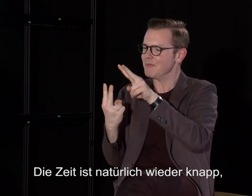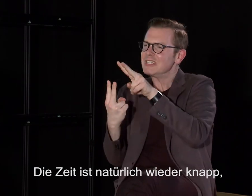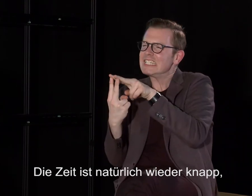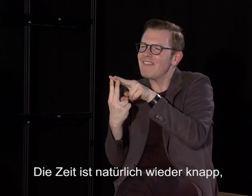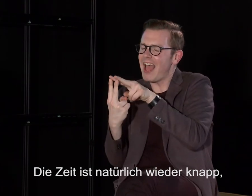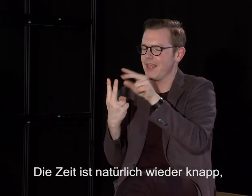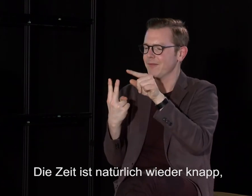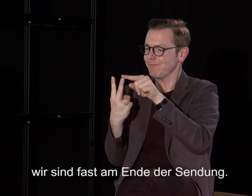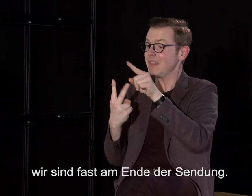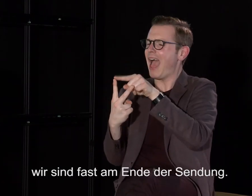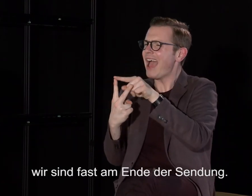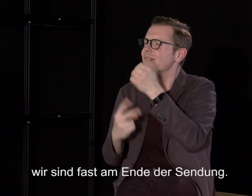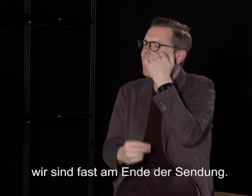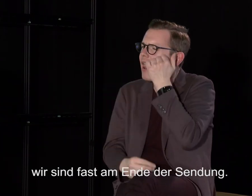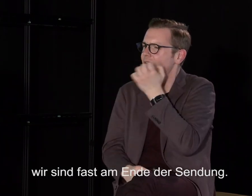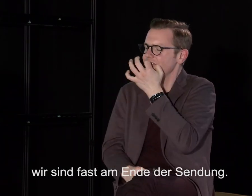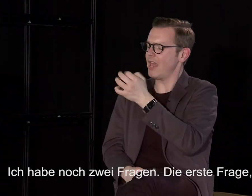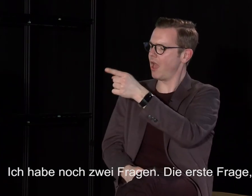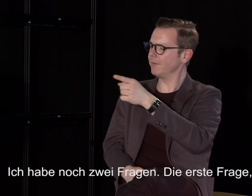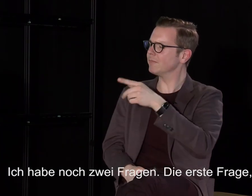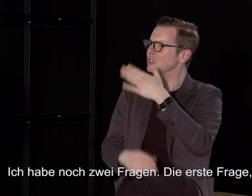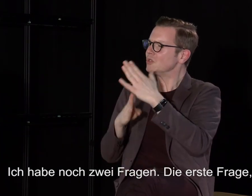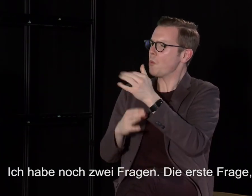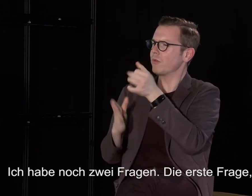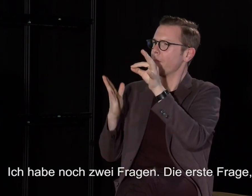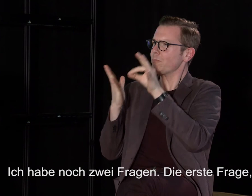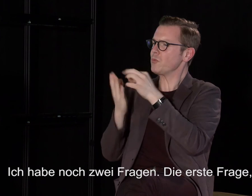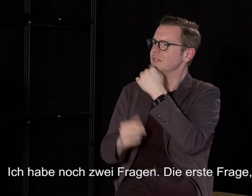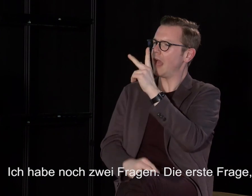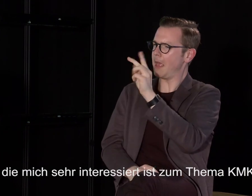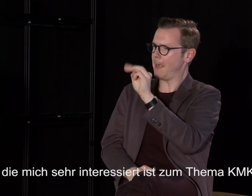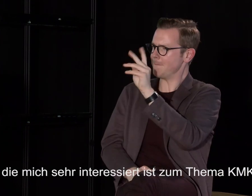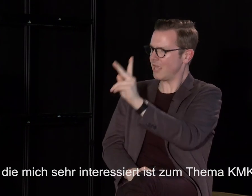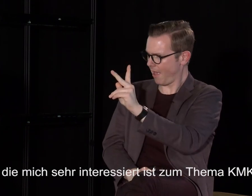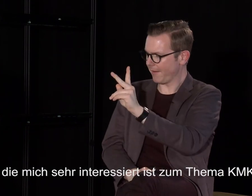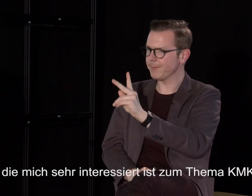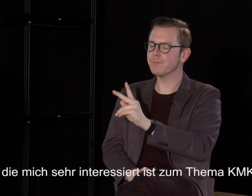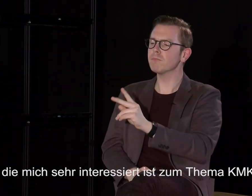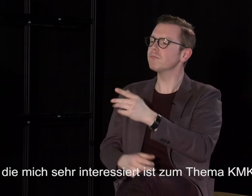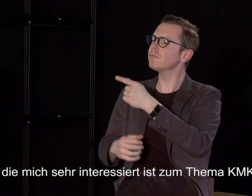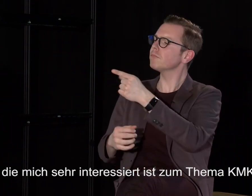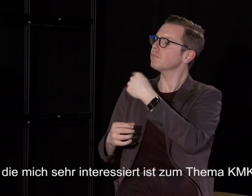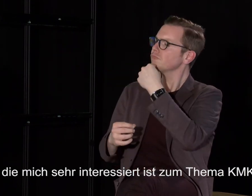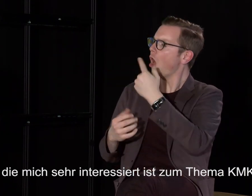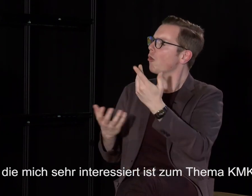natürlich wieder knapp. Wir sind fast am Ende der Sendung. Ich habe noch zwei Fragen. Die erste Frage, die mich sehr interessiert, zum Punkt KMK.